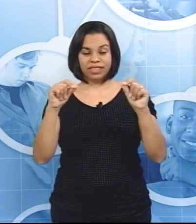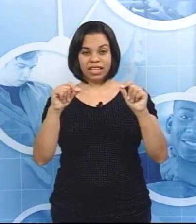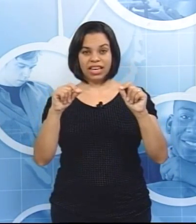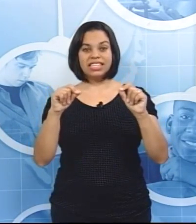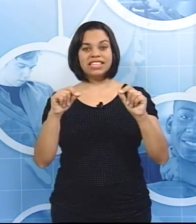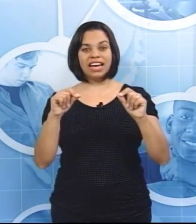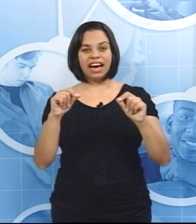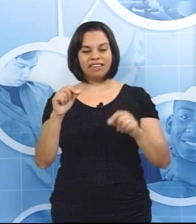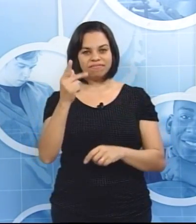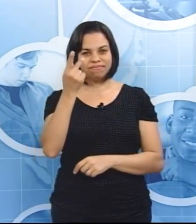E Ceará.